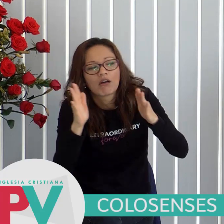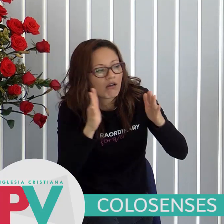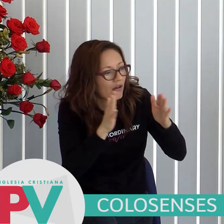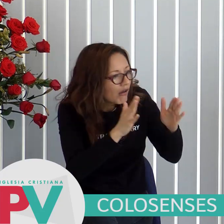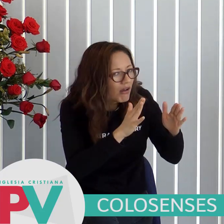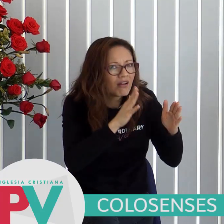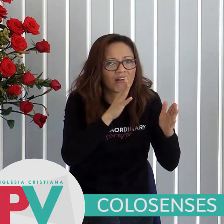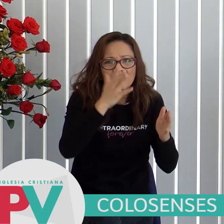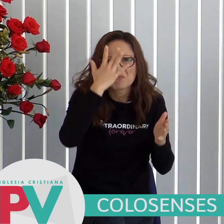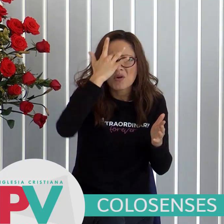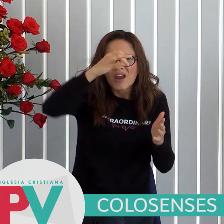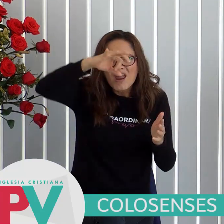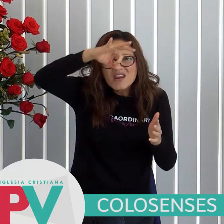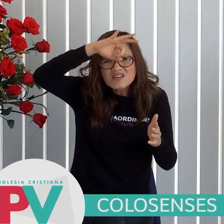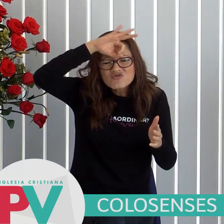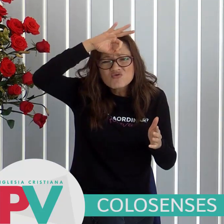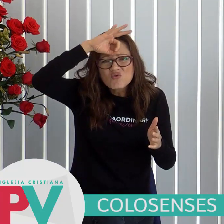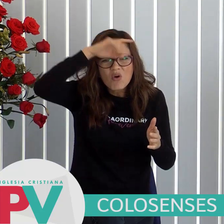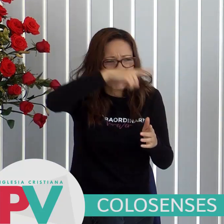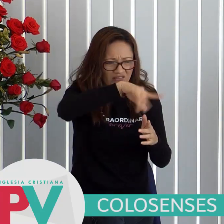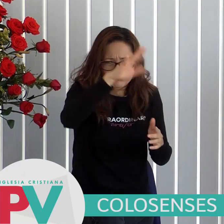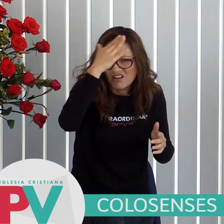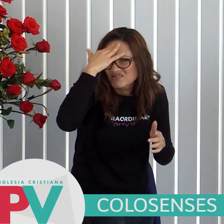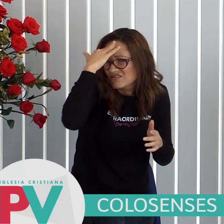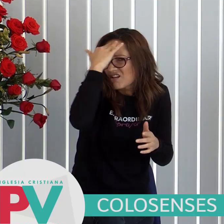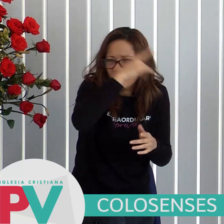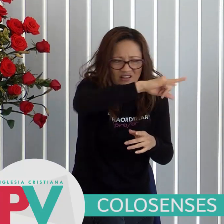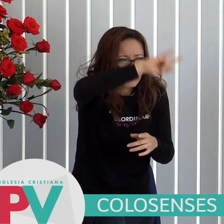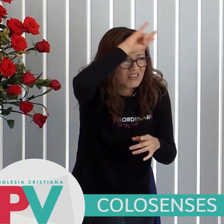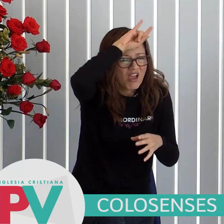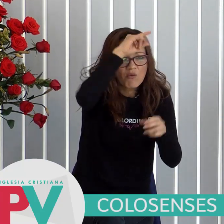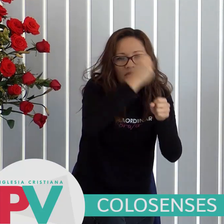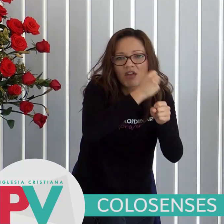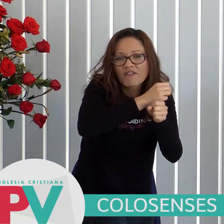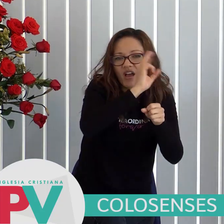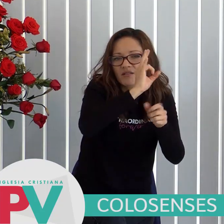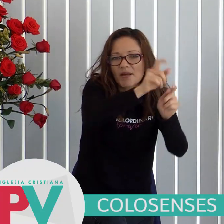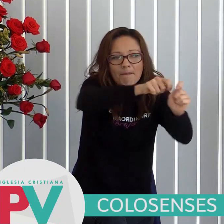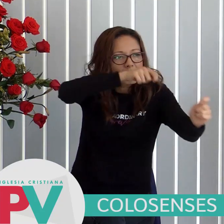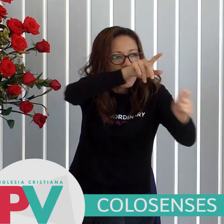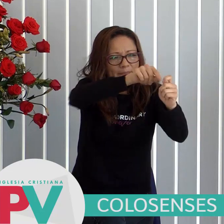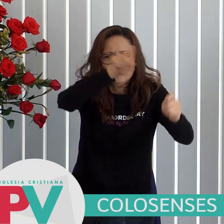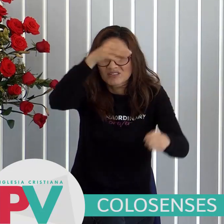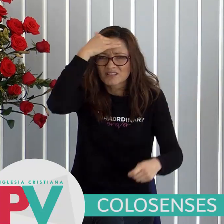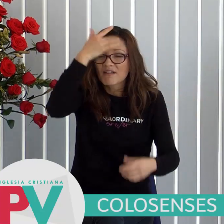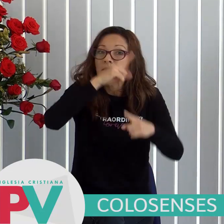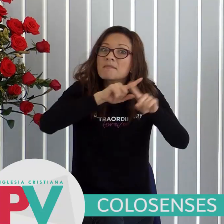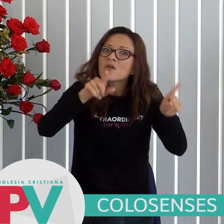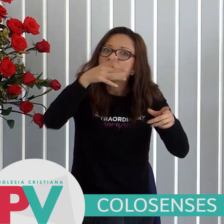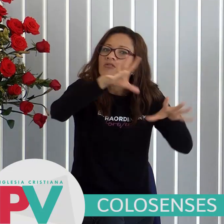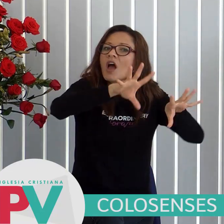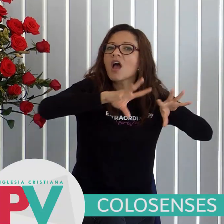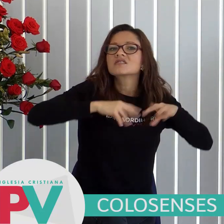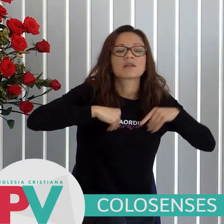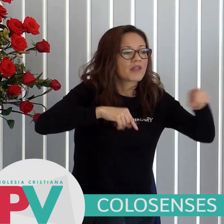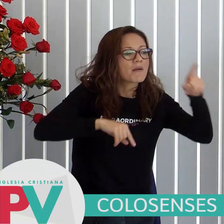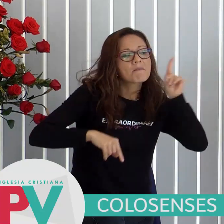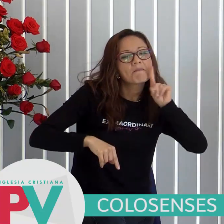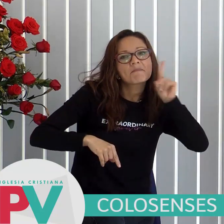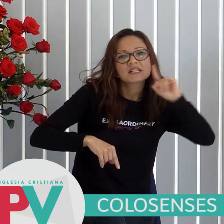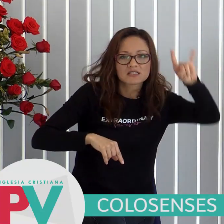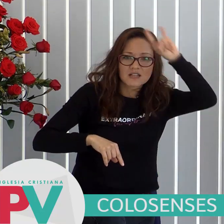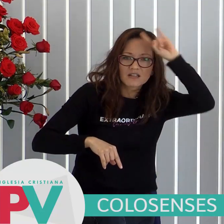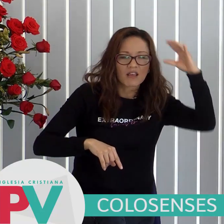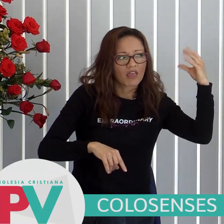¿Por qué está ignorando las maquinaciones del enemigo? ¿Por qué está usted dejando que las mentiras de Satanás